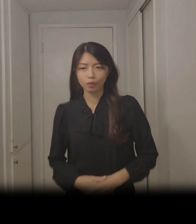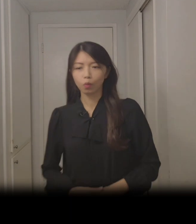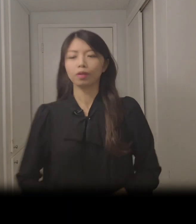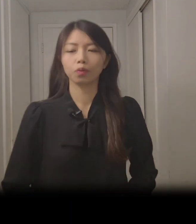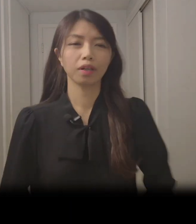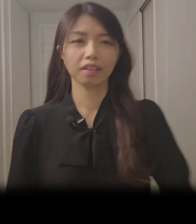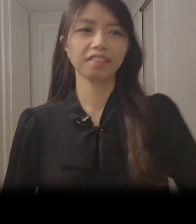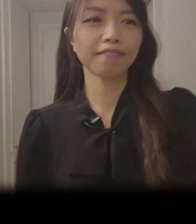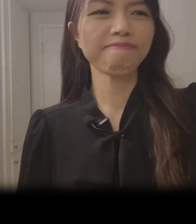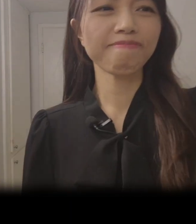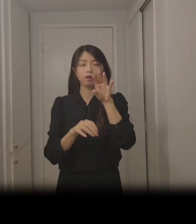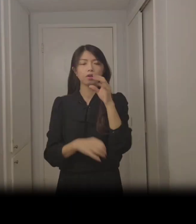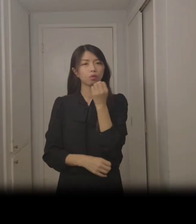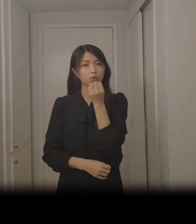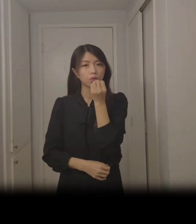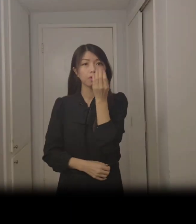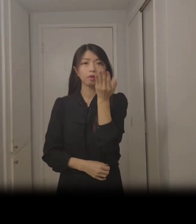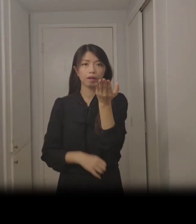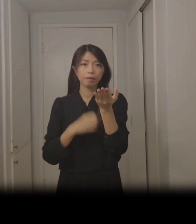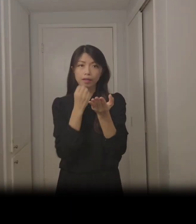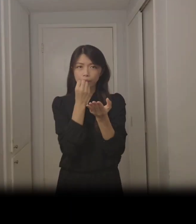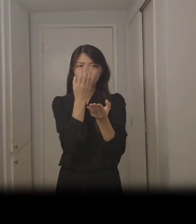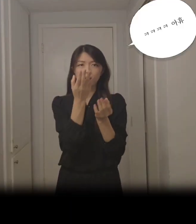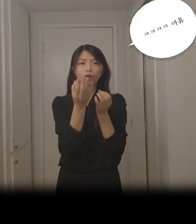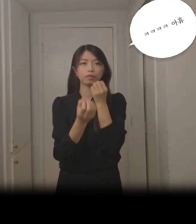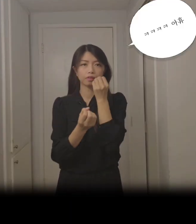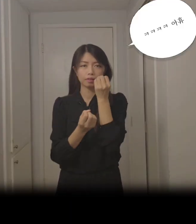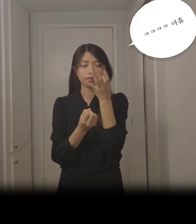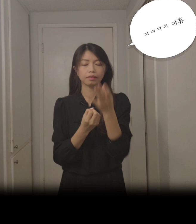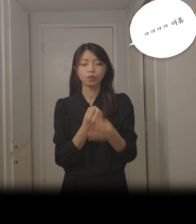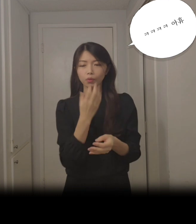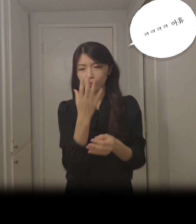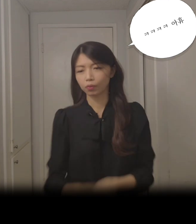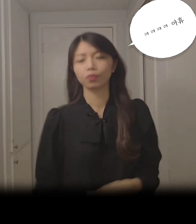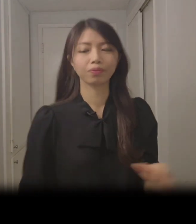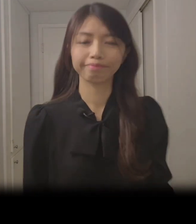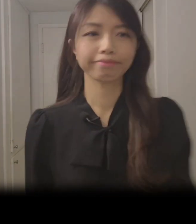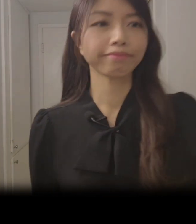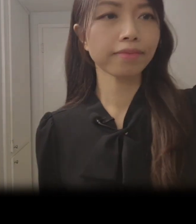배에서 꼬르륵 소리. 저는 주로 이렇게 많이 표현을 하거든요.